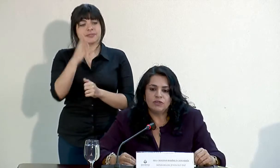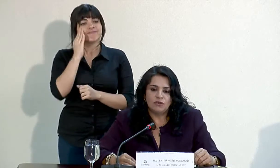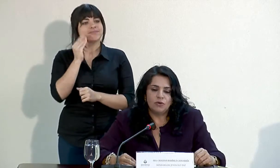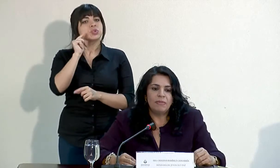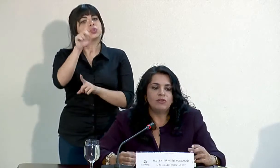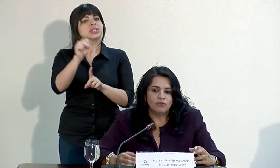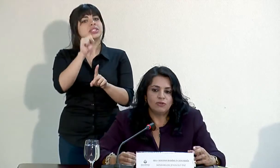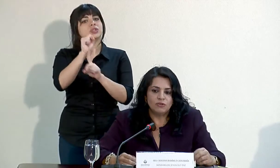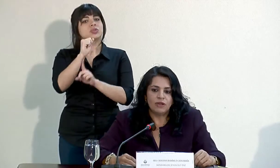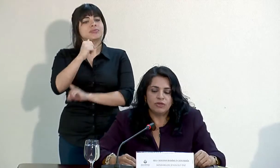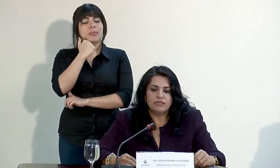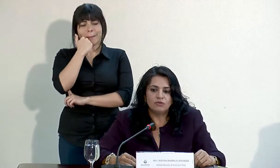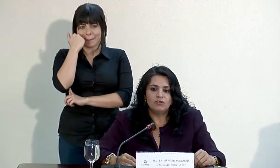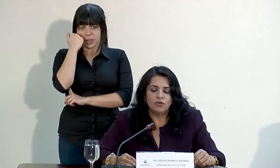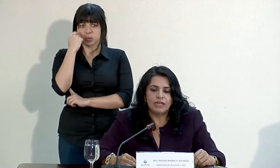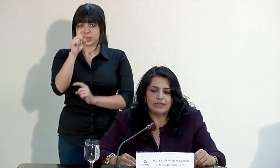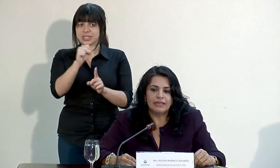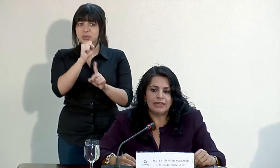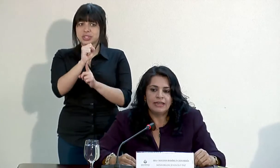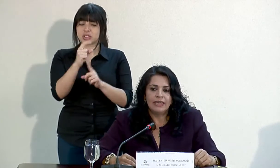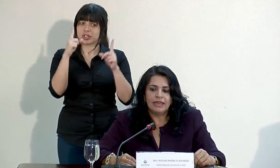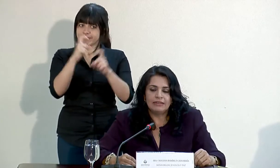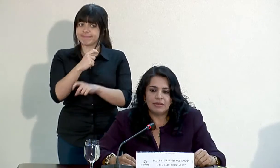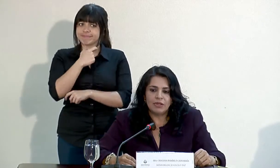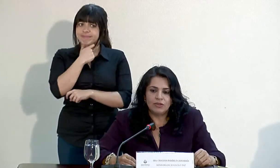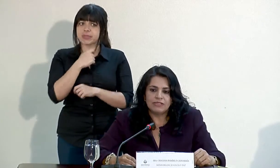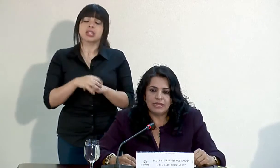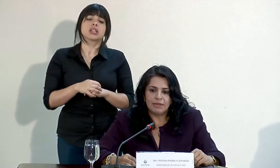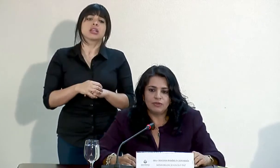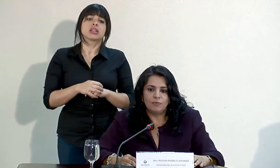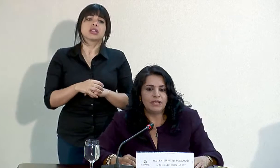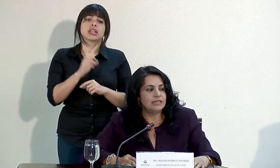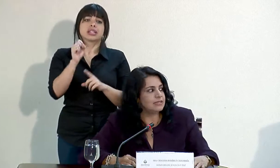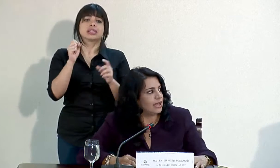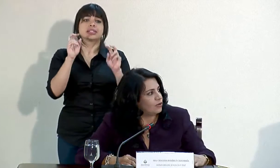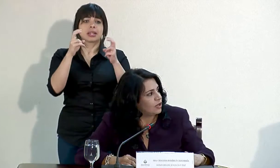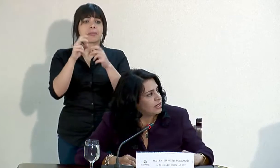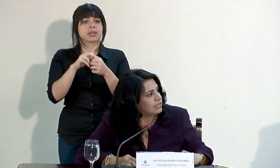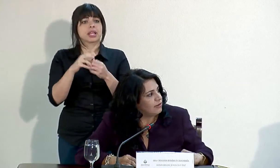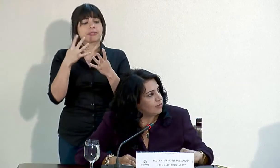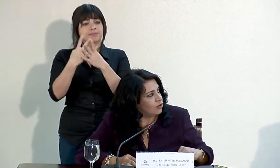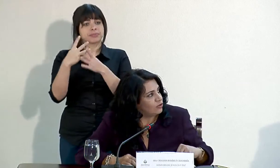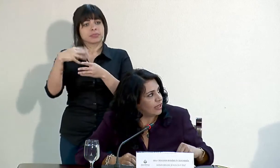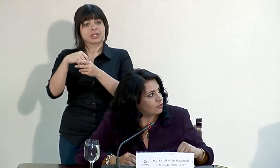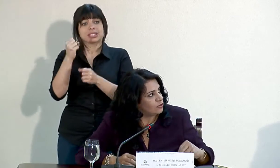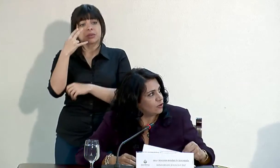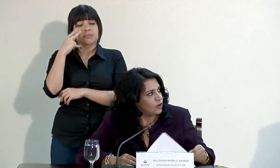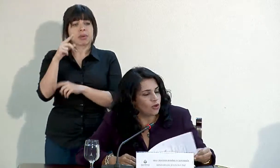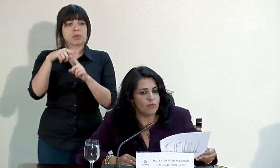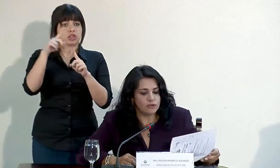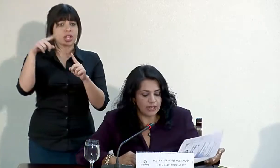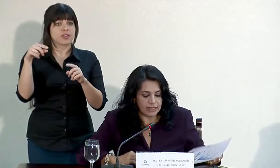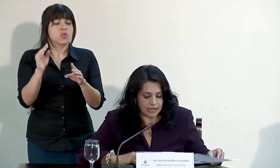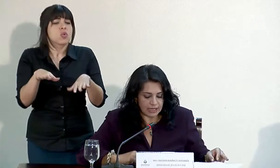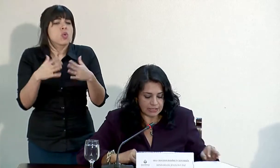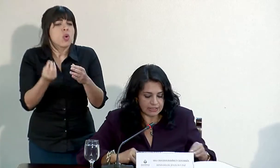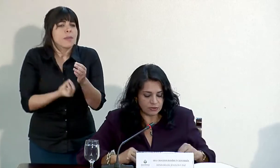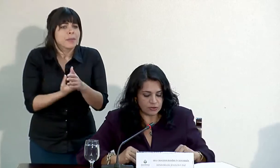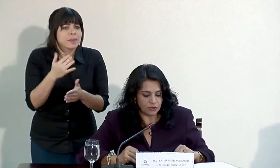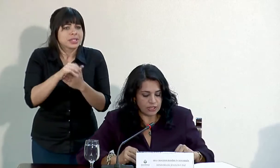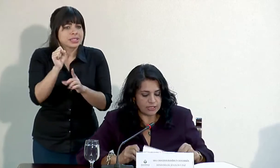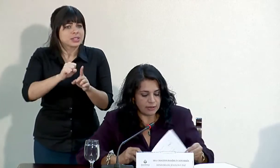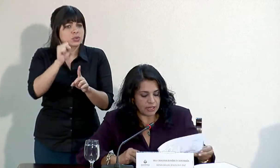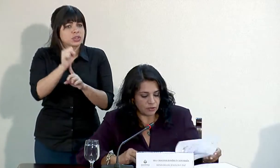una situación vergonzosa, una situación crítica en términos de hacinamiento penitenciario. Si vemos los datos, ¿cómo se genera